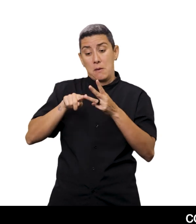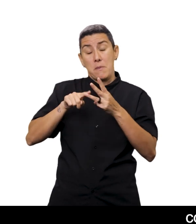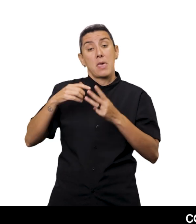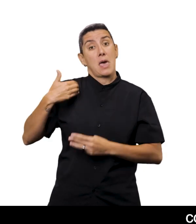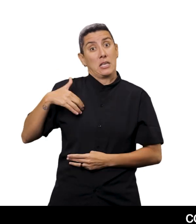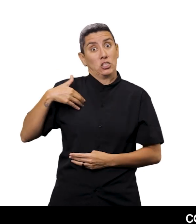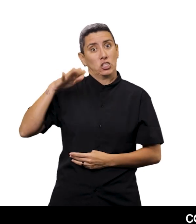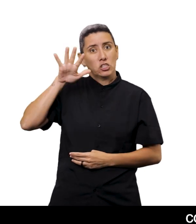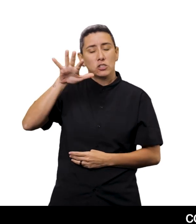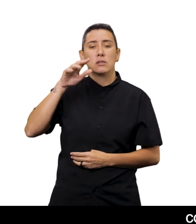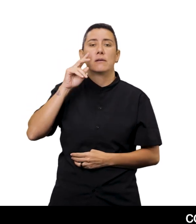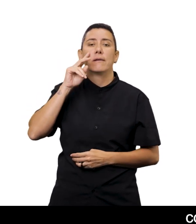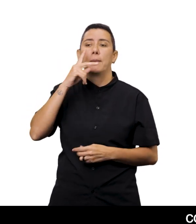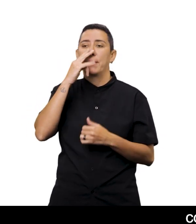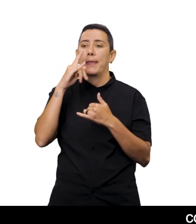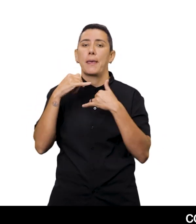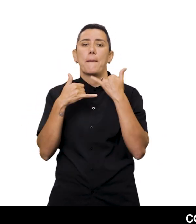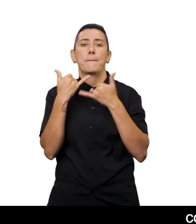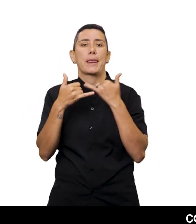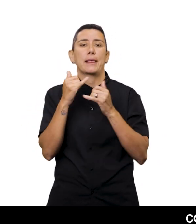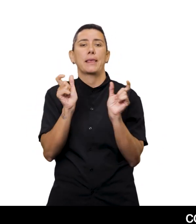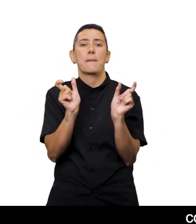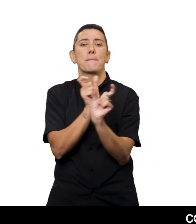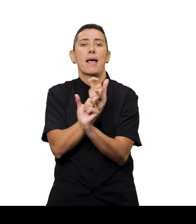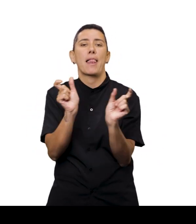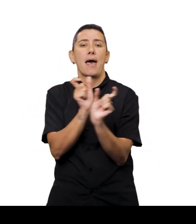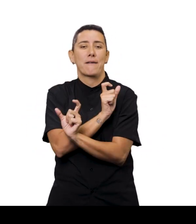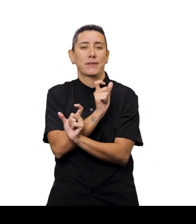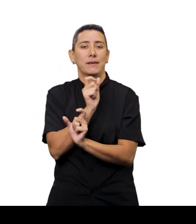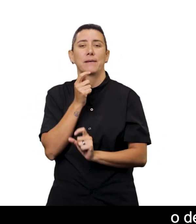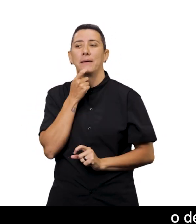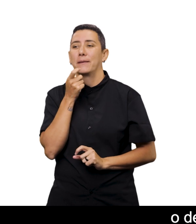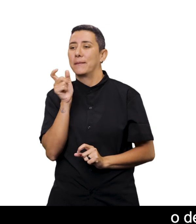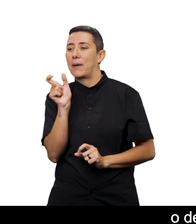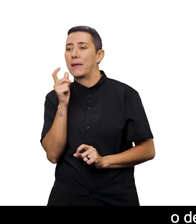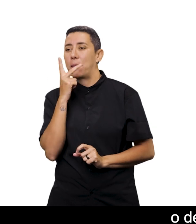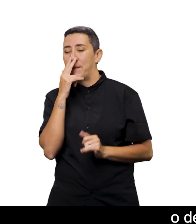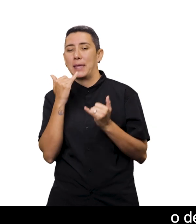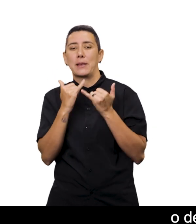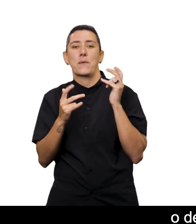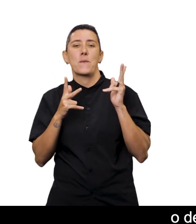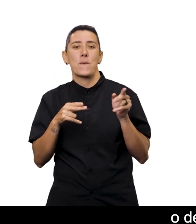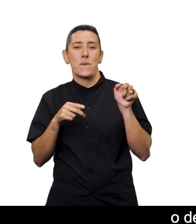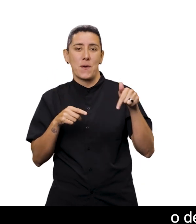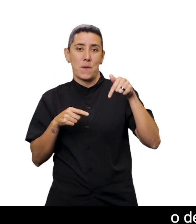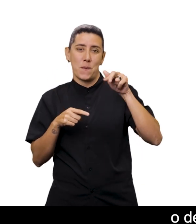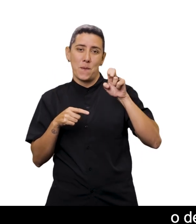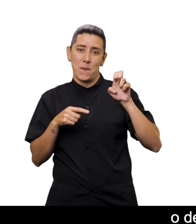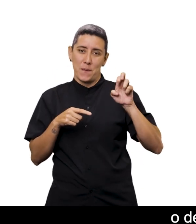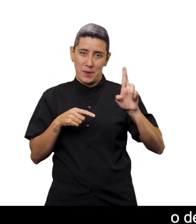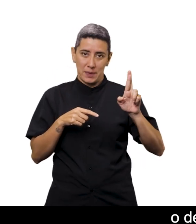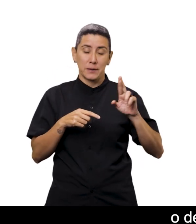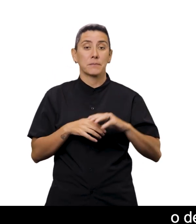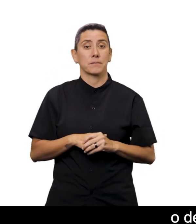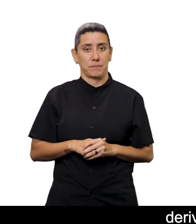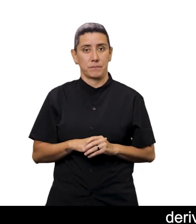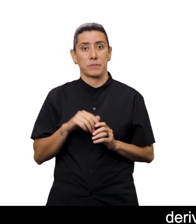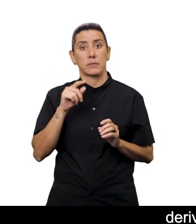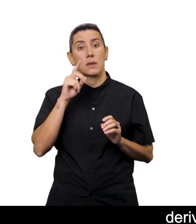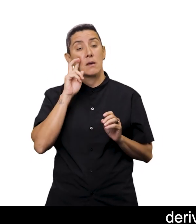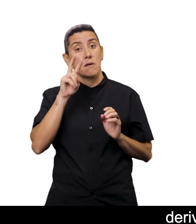argentinos, compõe uma brincadeira ou jogo de palavras. O desenho é complementado pela letra